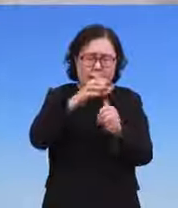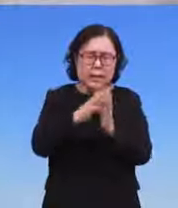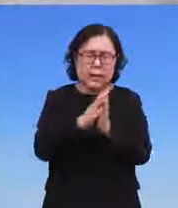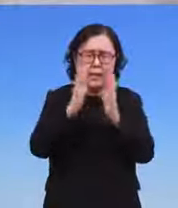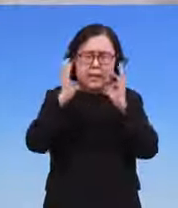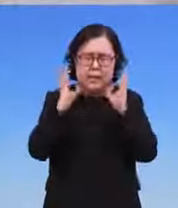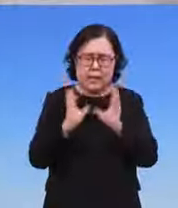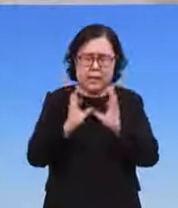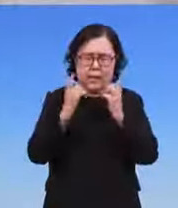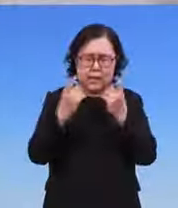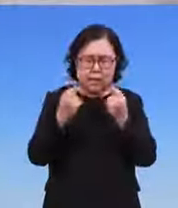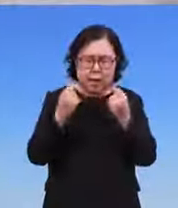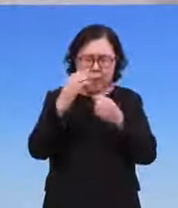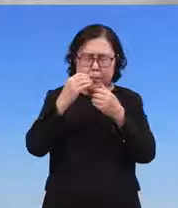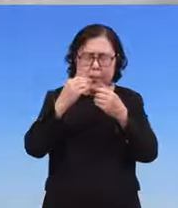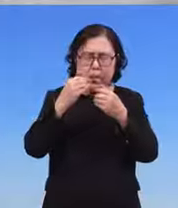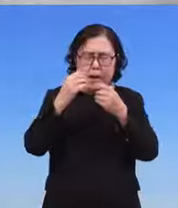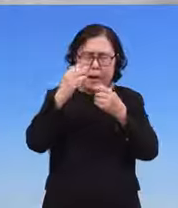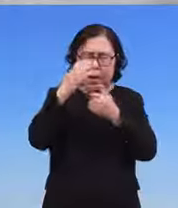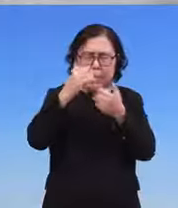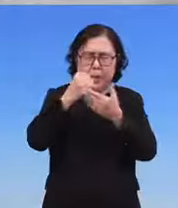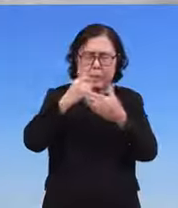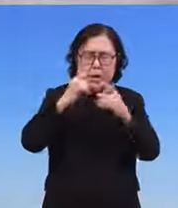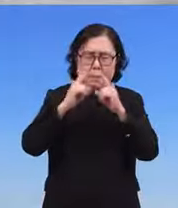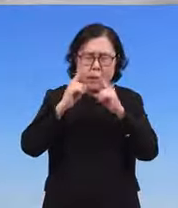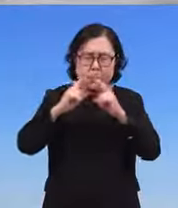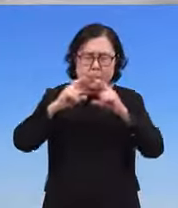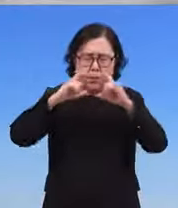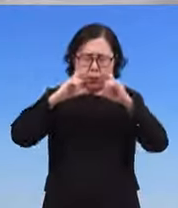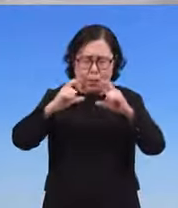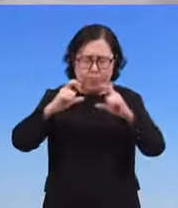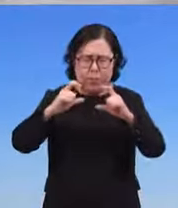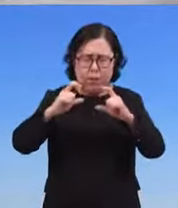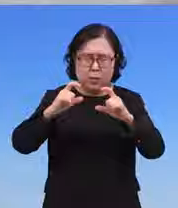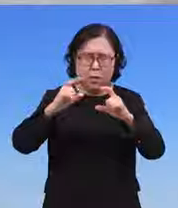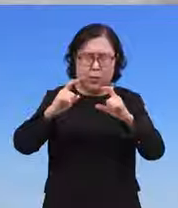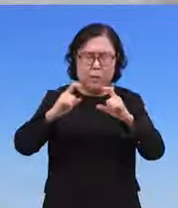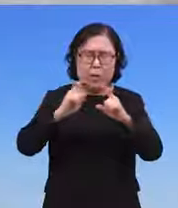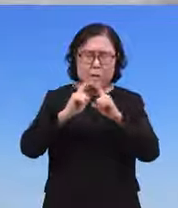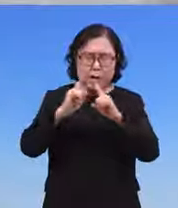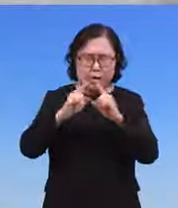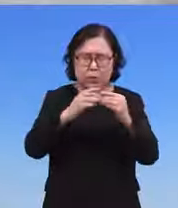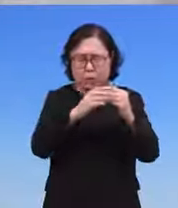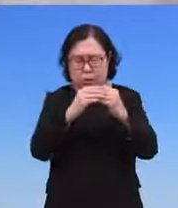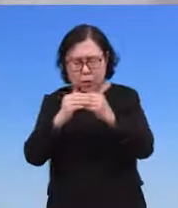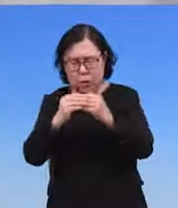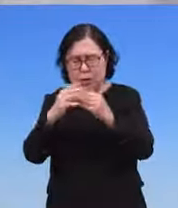선포되어지는 하나님의 말씀으로 인해서 그 말씀으로 견인함을 받는 그런